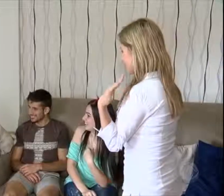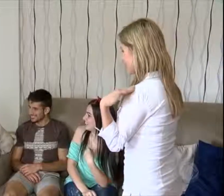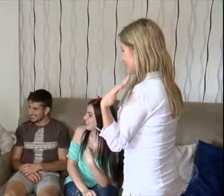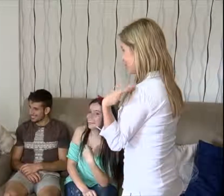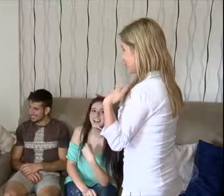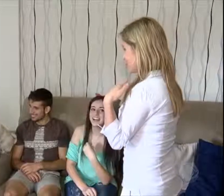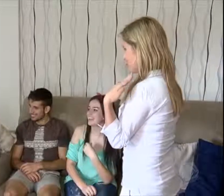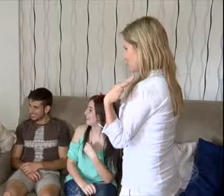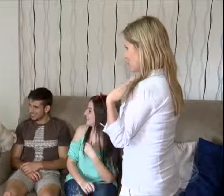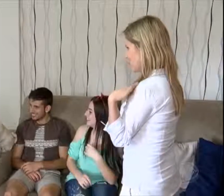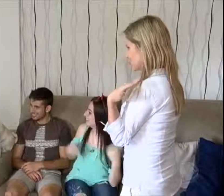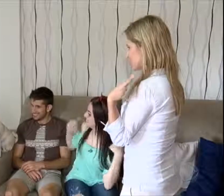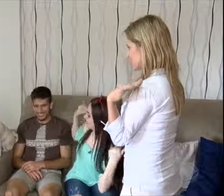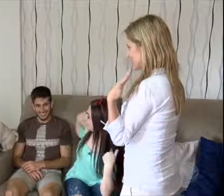Ela olhou um ombro ao outro, ó.